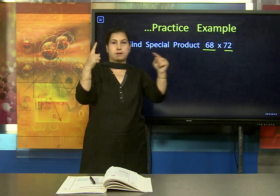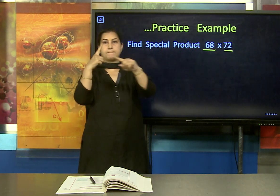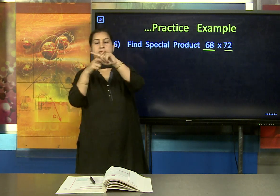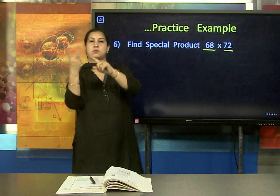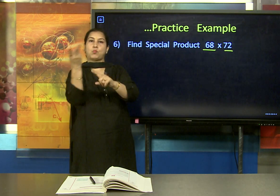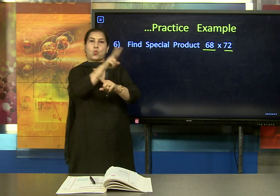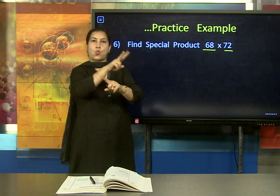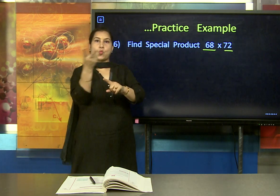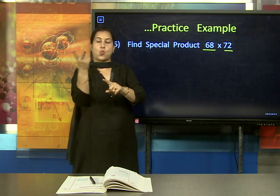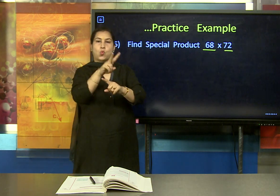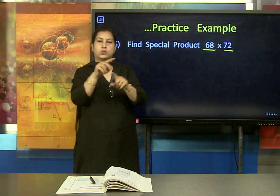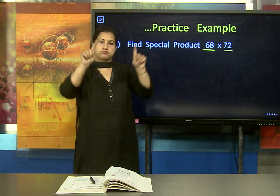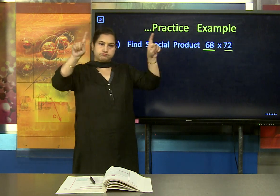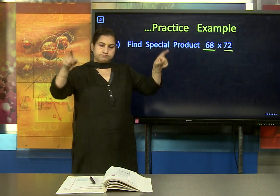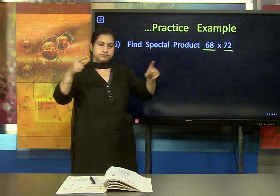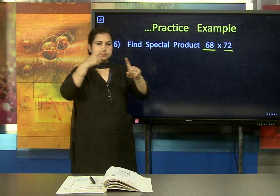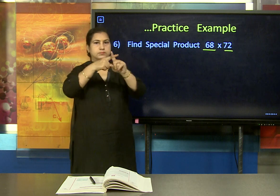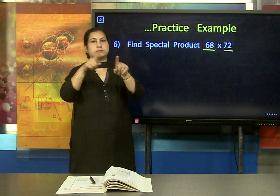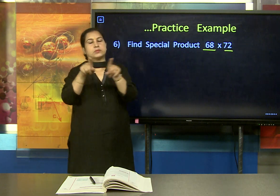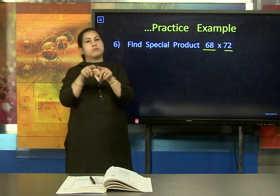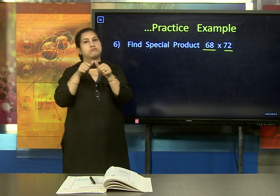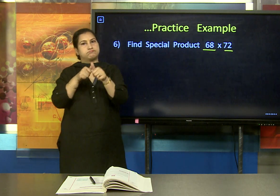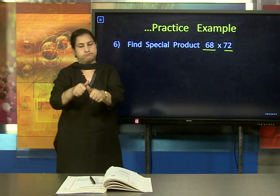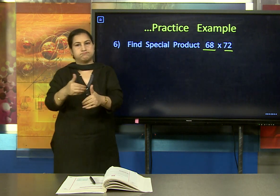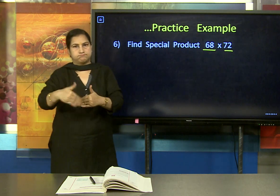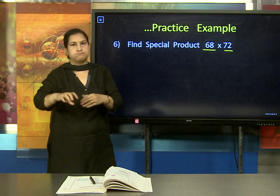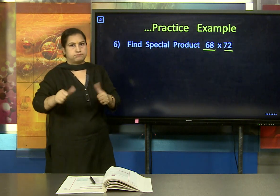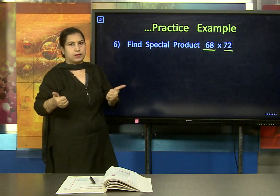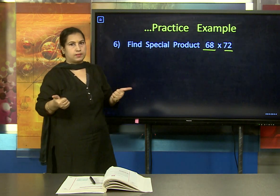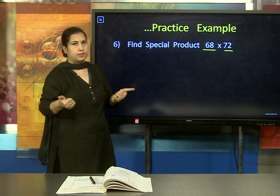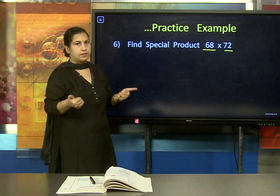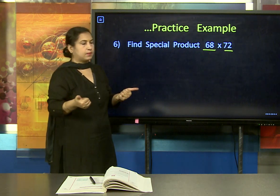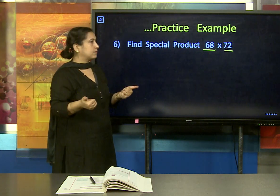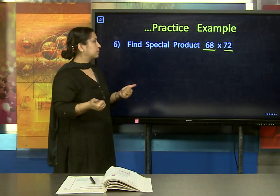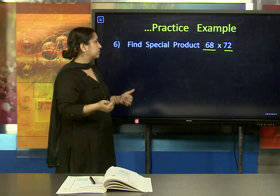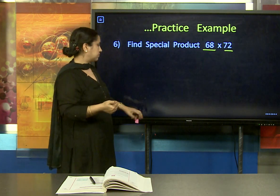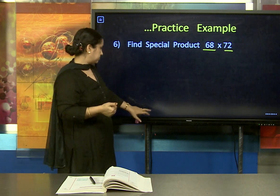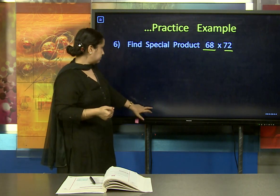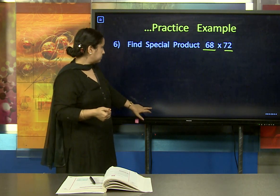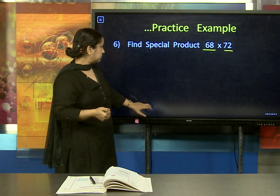70 और 2 को प्लस करेंगे तो एक में 68 आएगा, दूसरे ब्रैकेट में 72 आएगा,